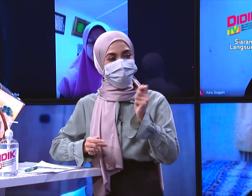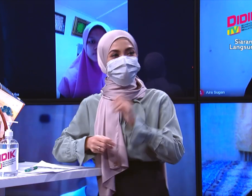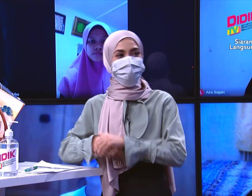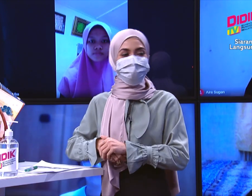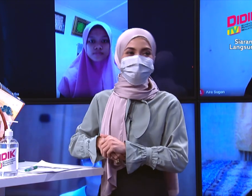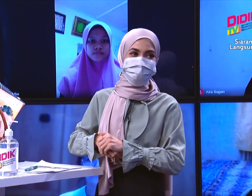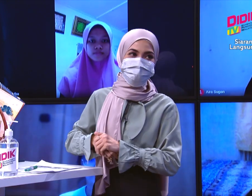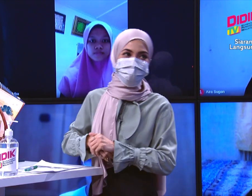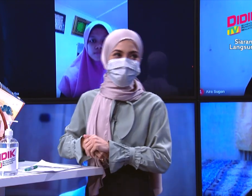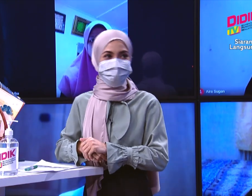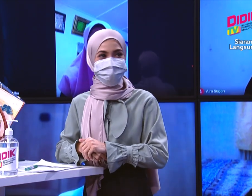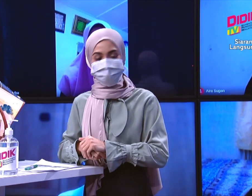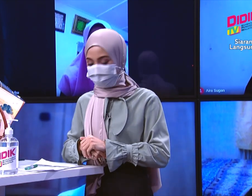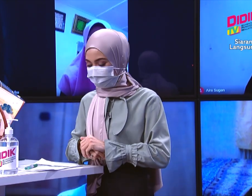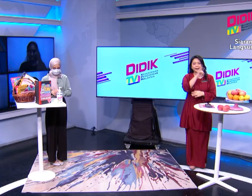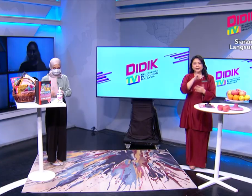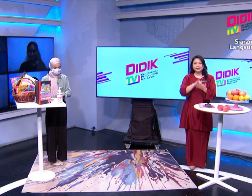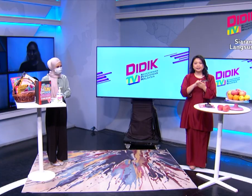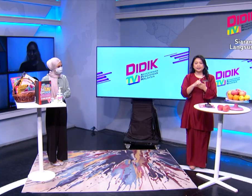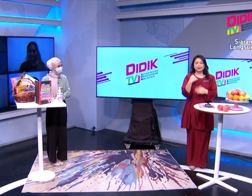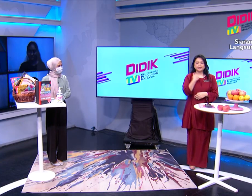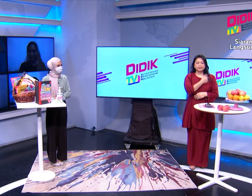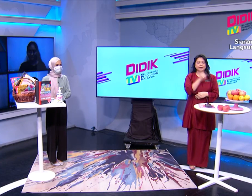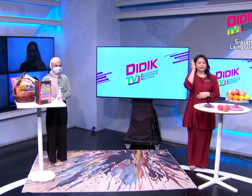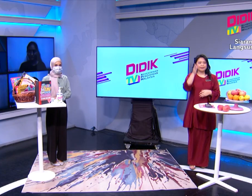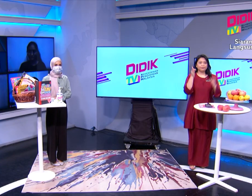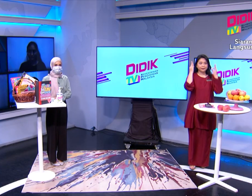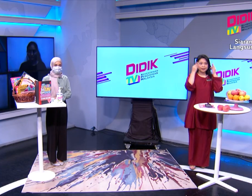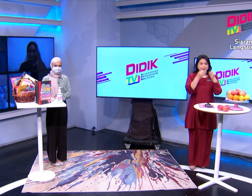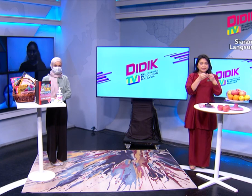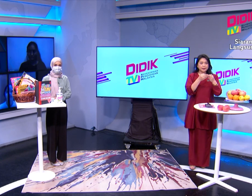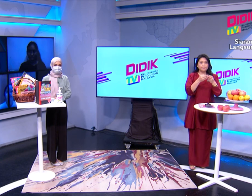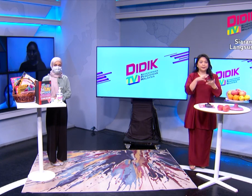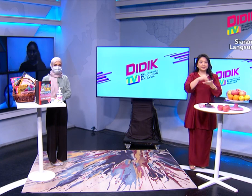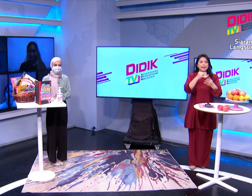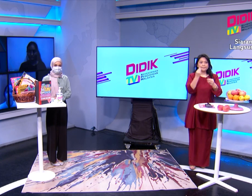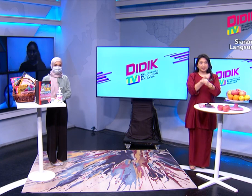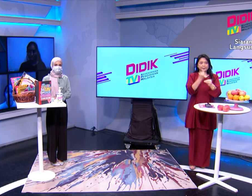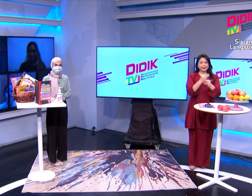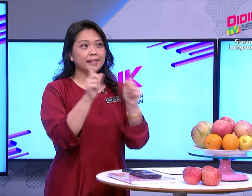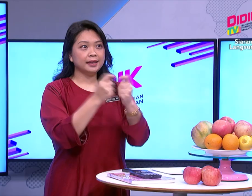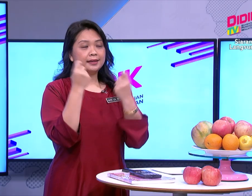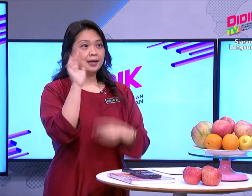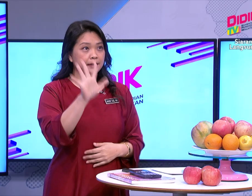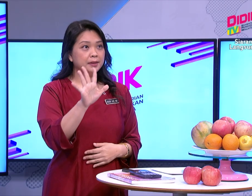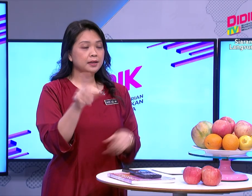api kita pelajari hari ini sebenernya hari ini kita akan fokus belajar matematik tingkatan 5